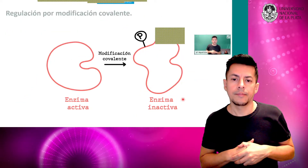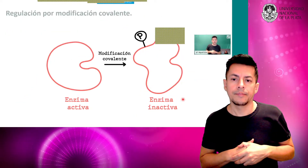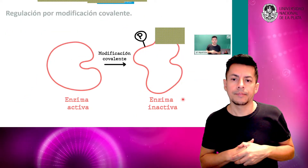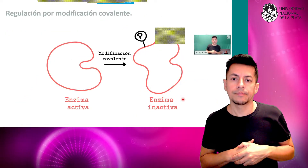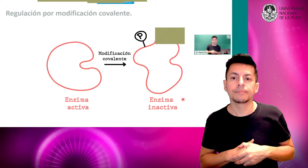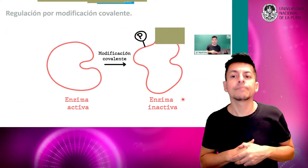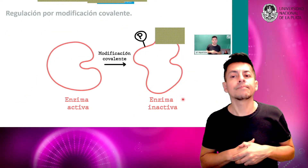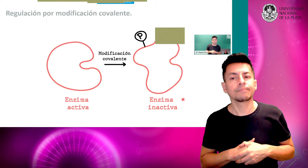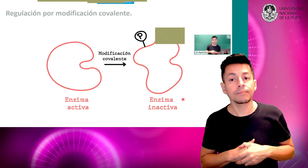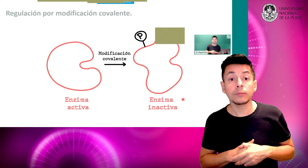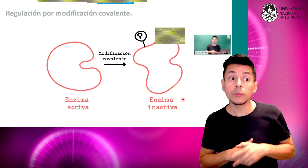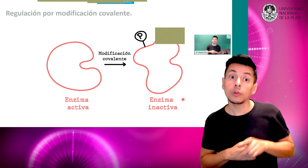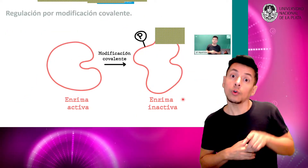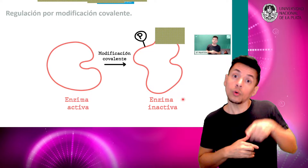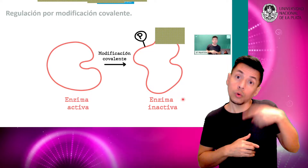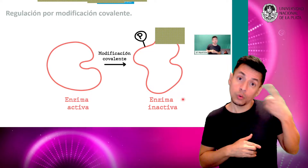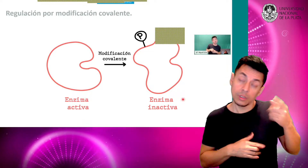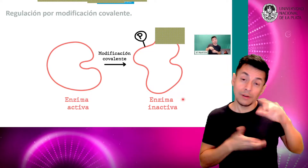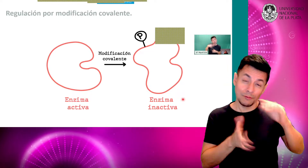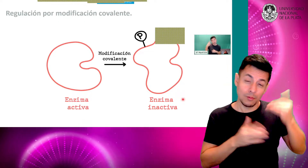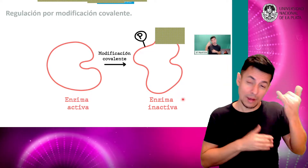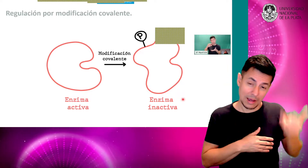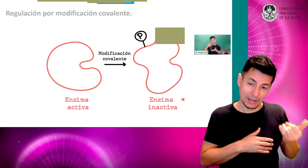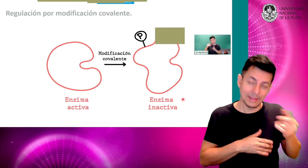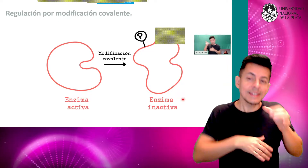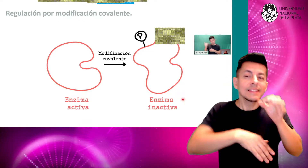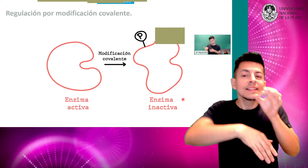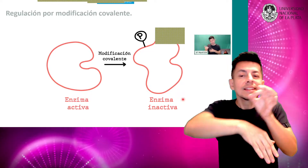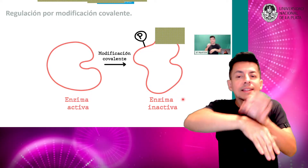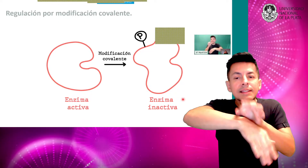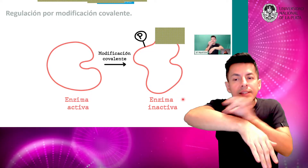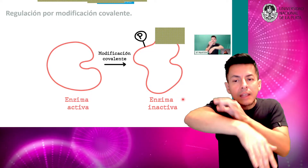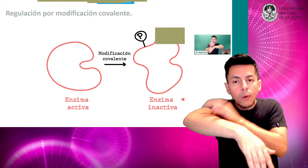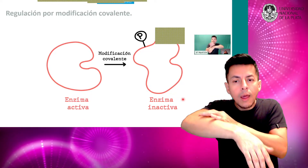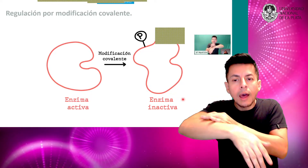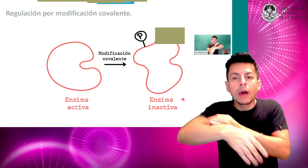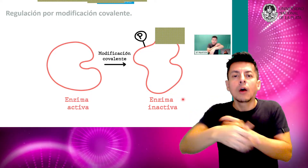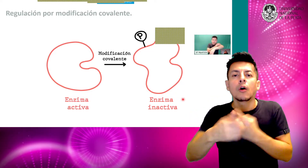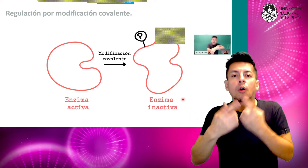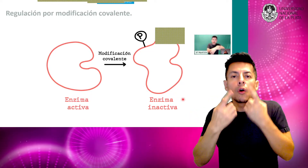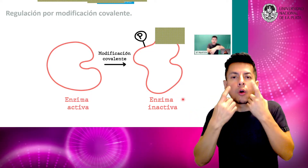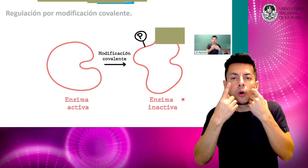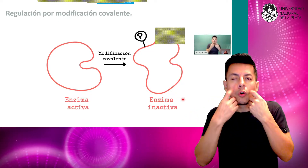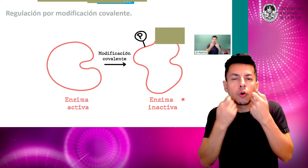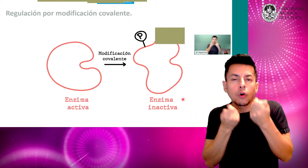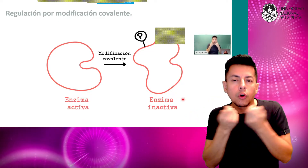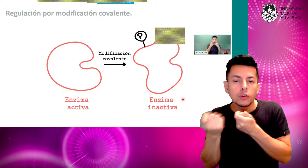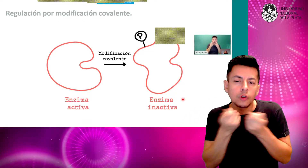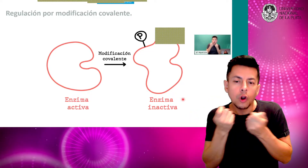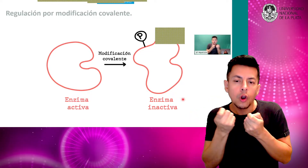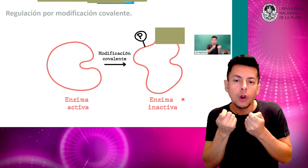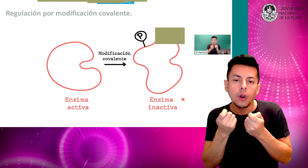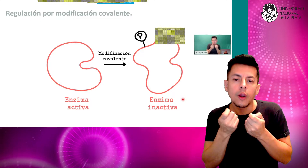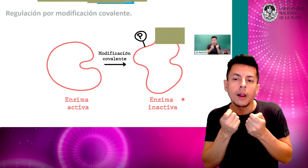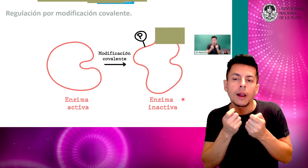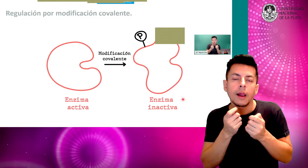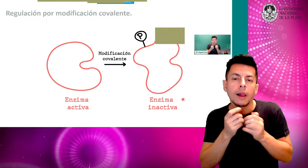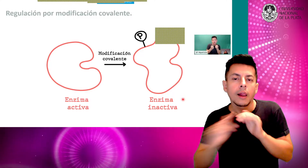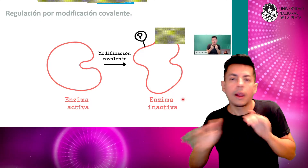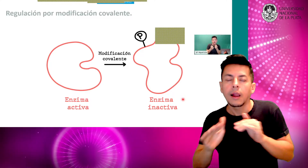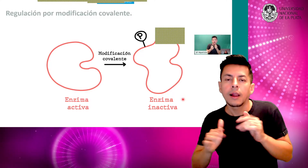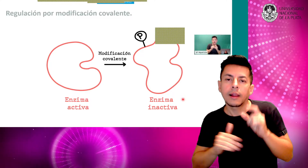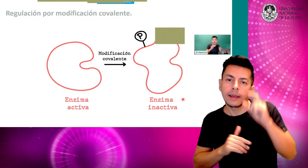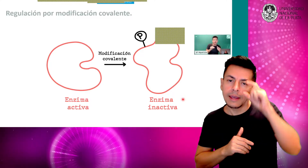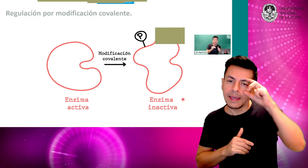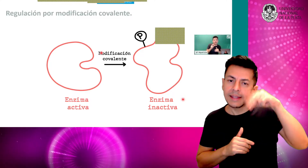Ahora, hay otra manera que tiene la célula para regular la actividad de las enzimas, y es